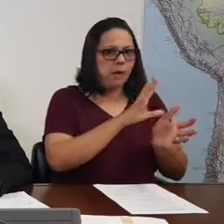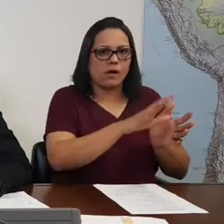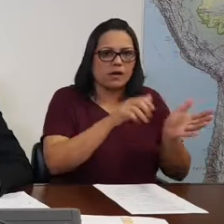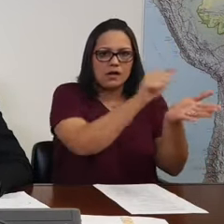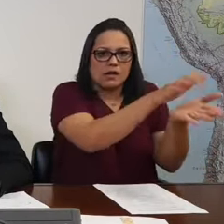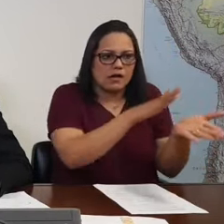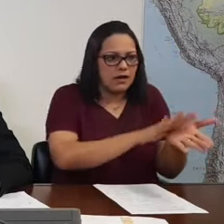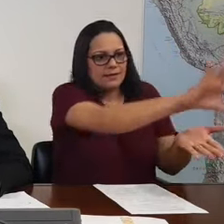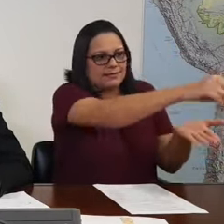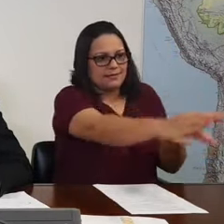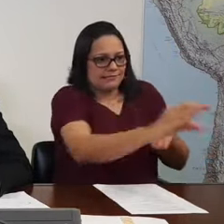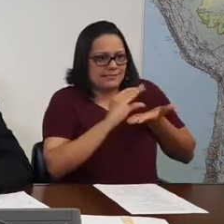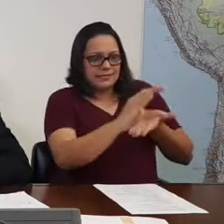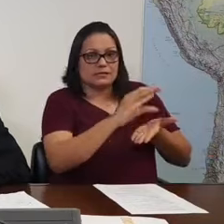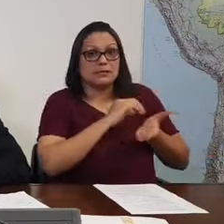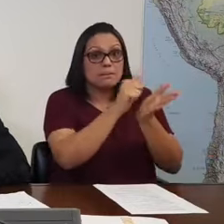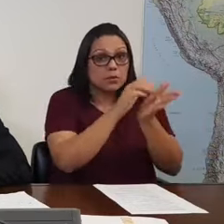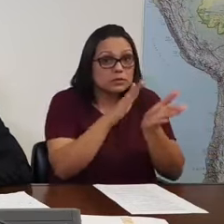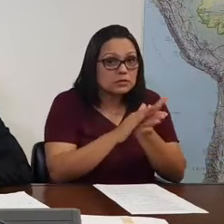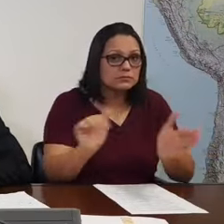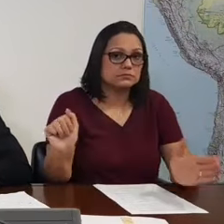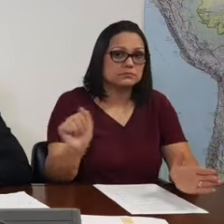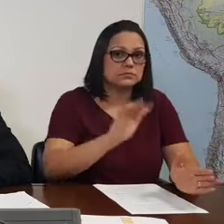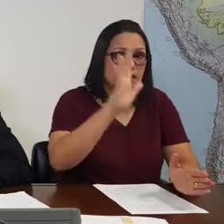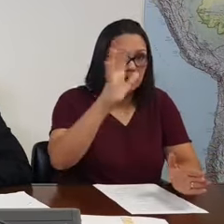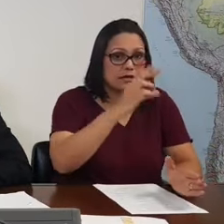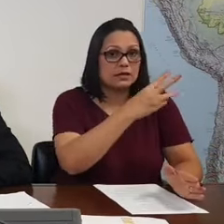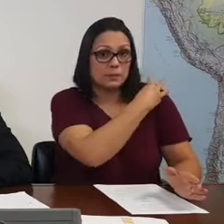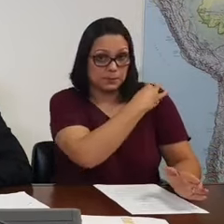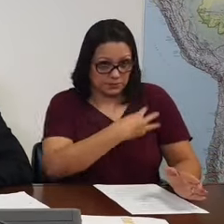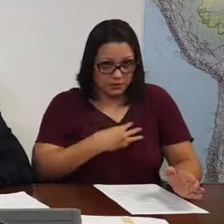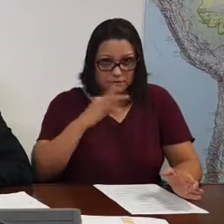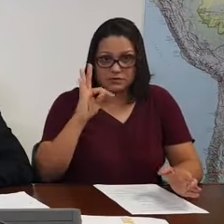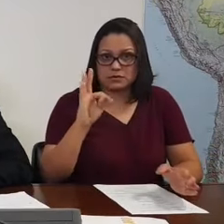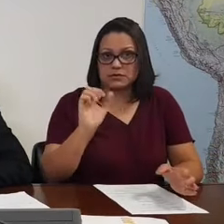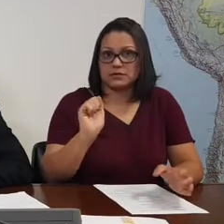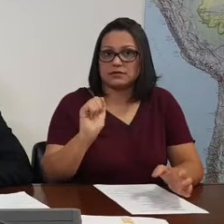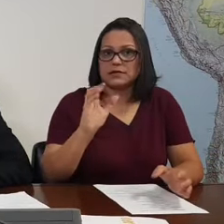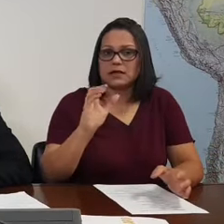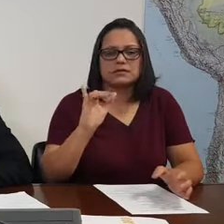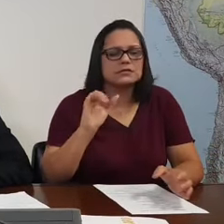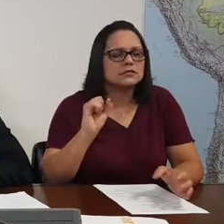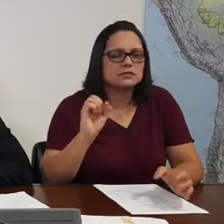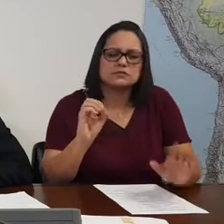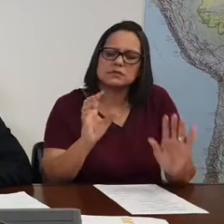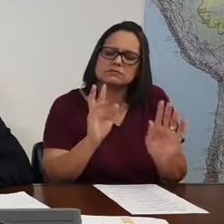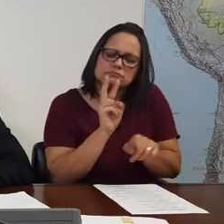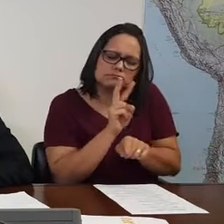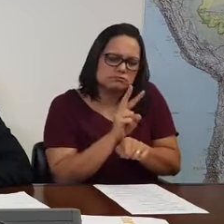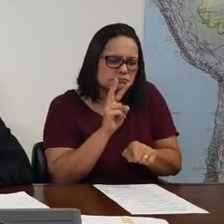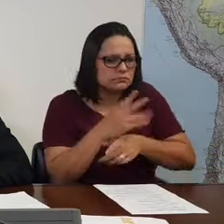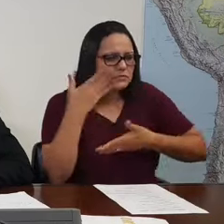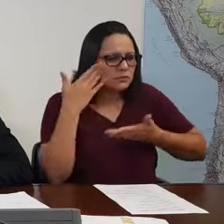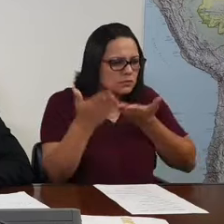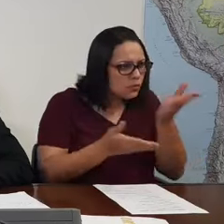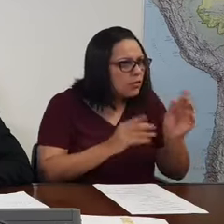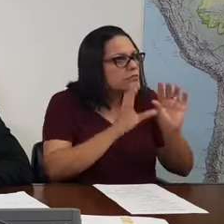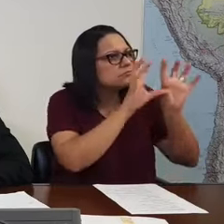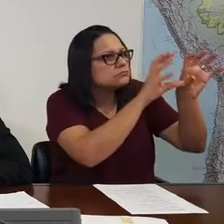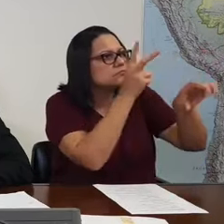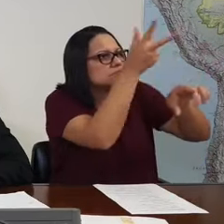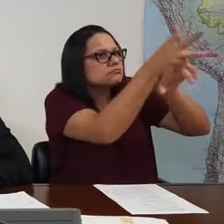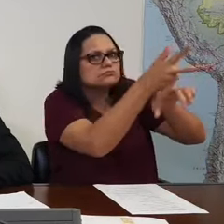arrecadatório. As multas são altas, o ministro Tarcísio está tendo um zelo muito grande de fazer o direcionamento da instalação